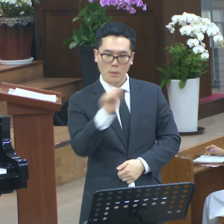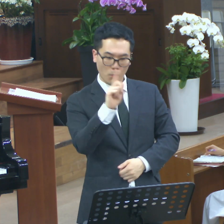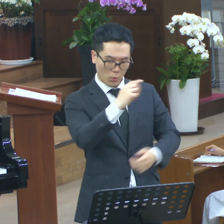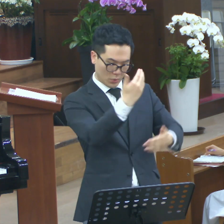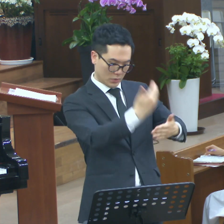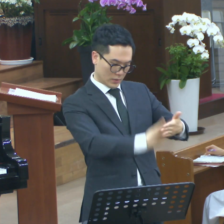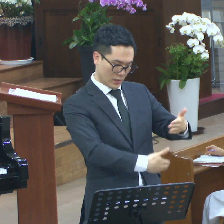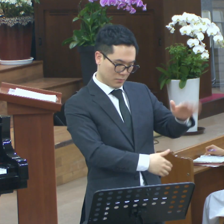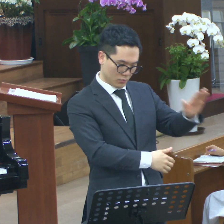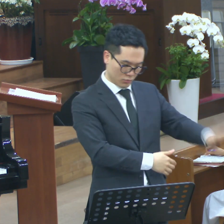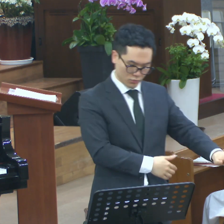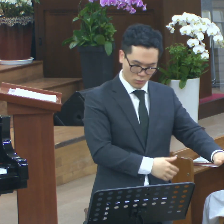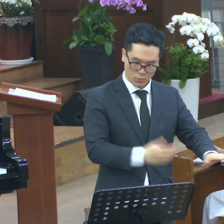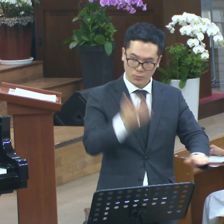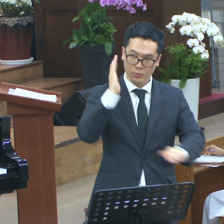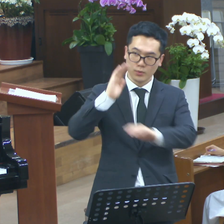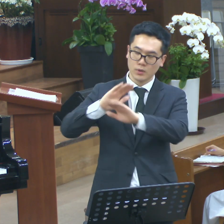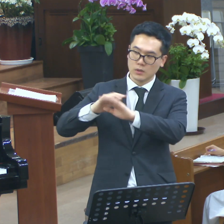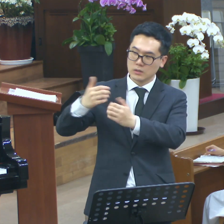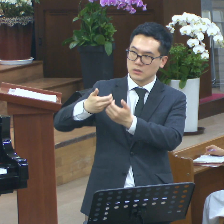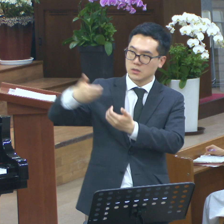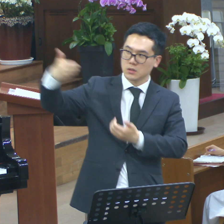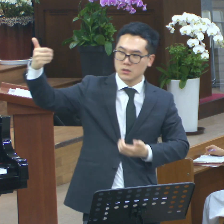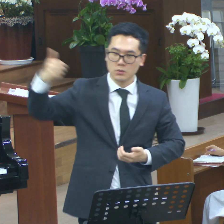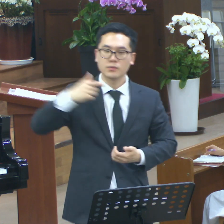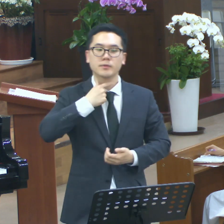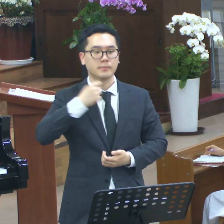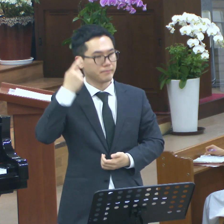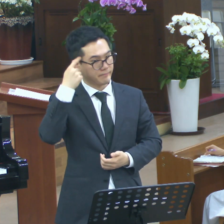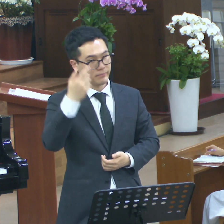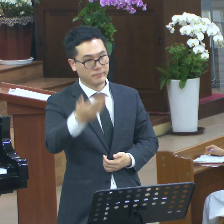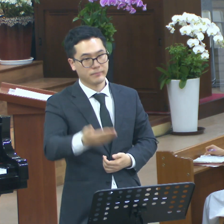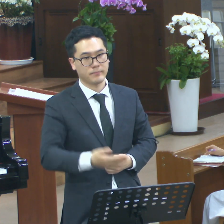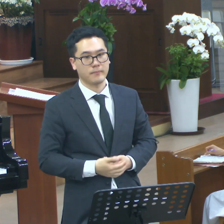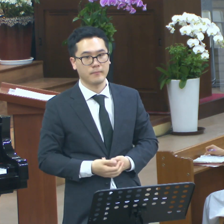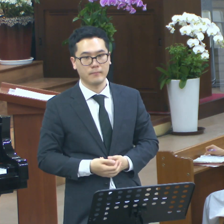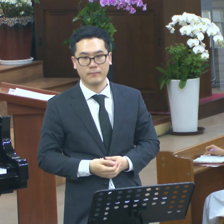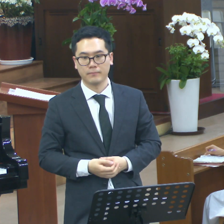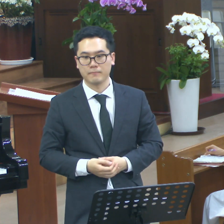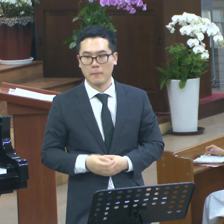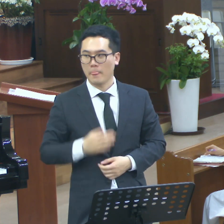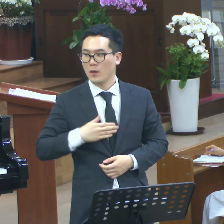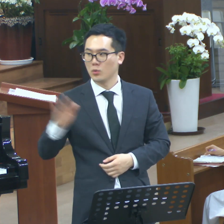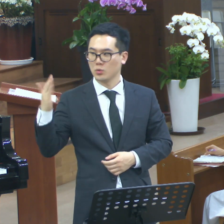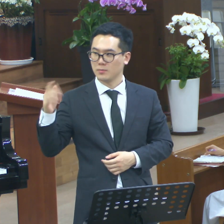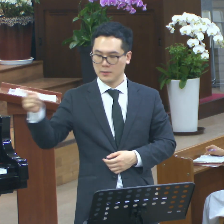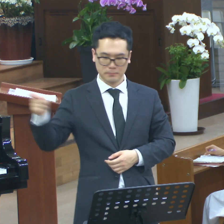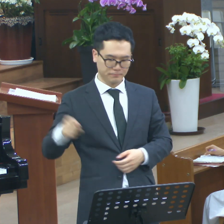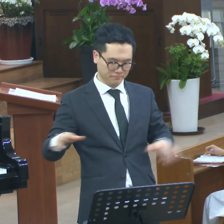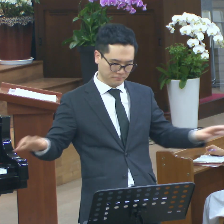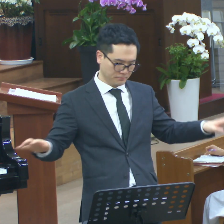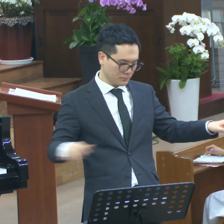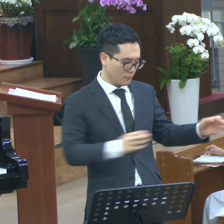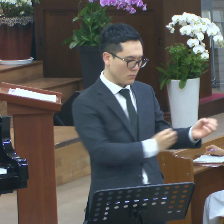지금 우리 난을 굉장히 잘 관리를 해주셔갖고 매일 이게 보살펴 주세요. 어떤 집사님 한 분이. 그래서 꽤 오래